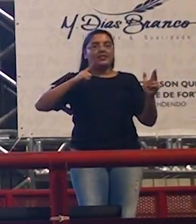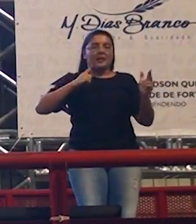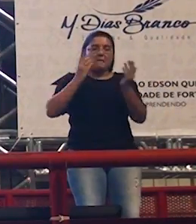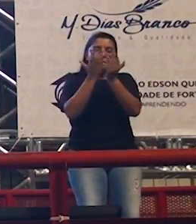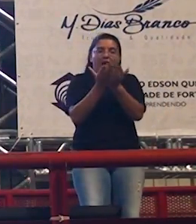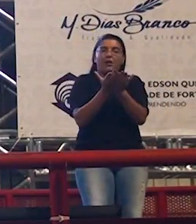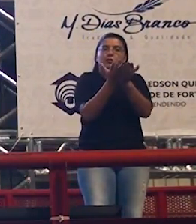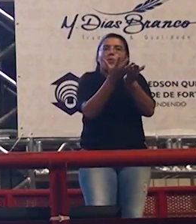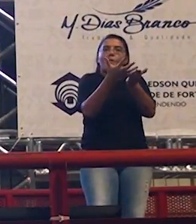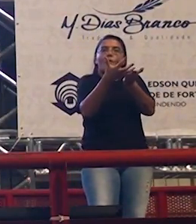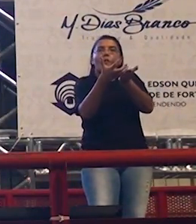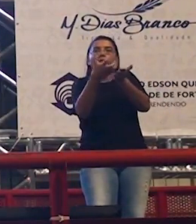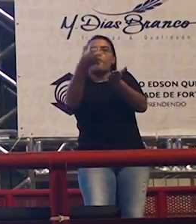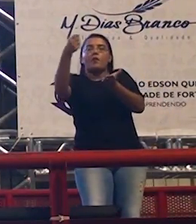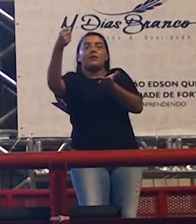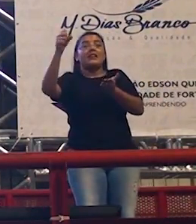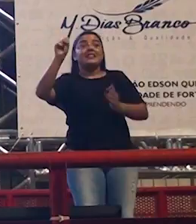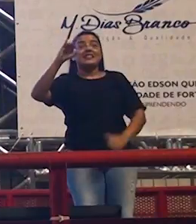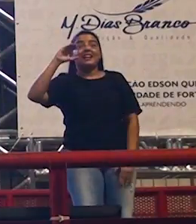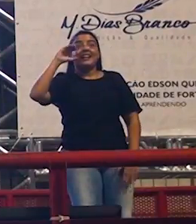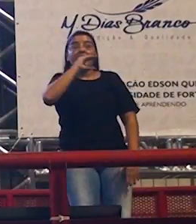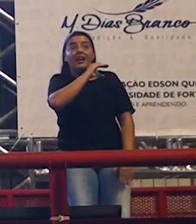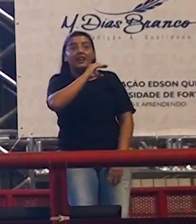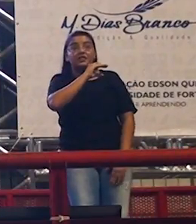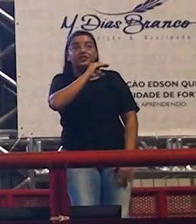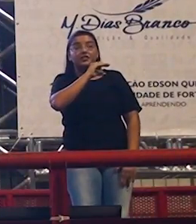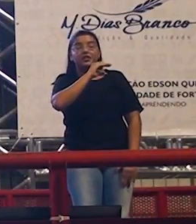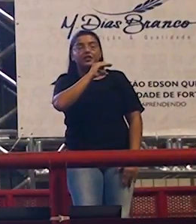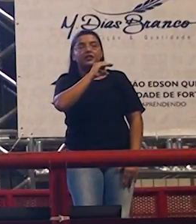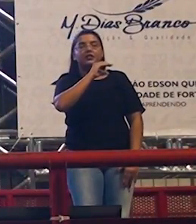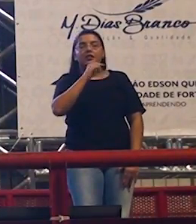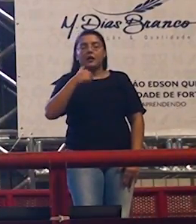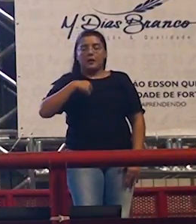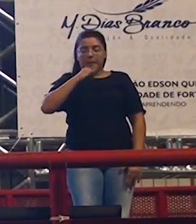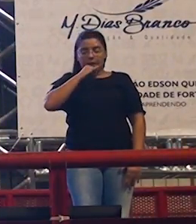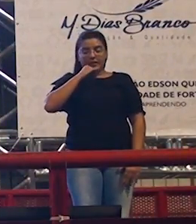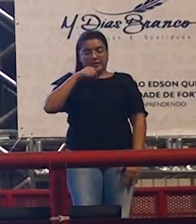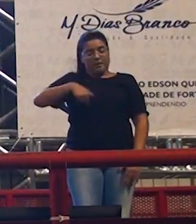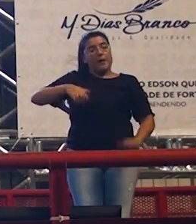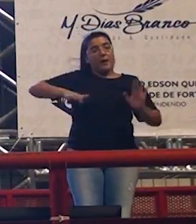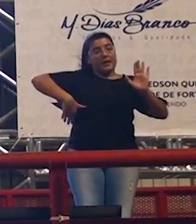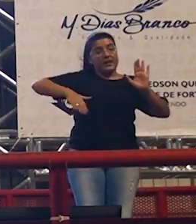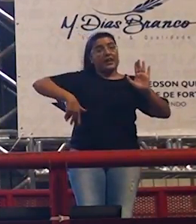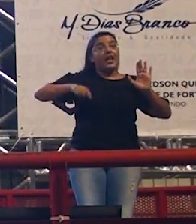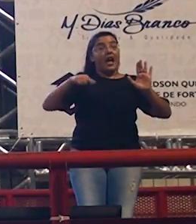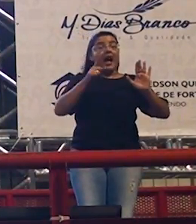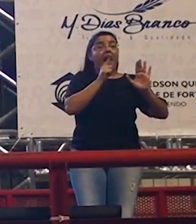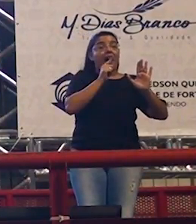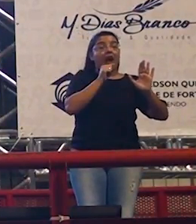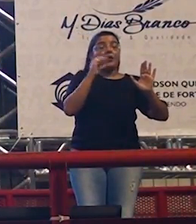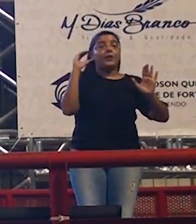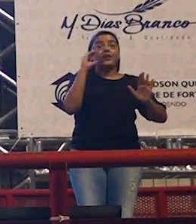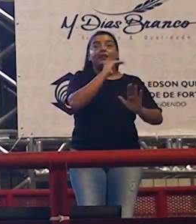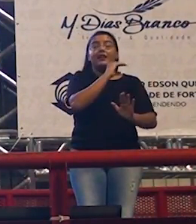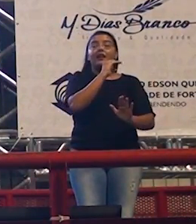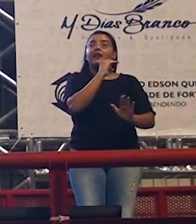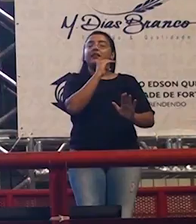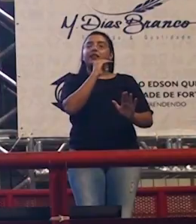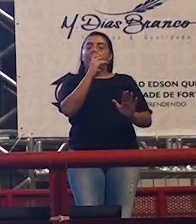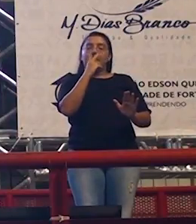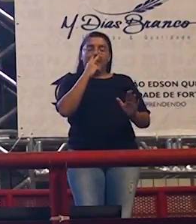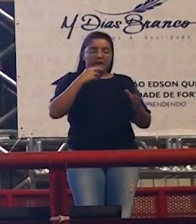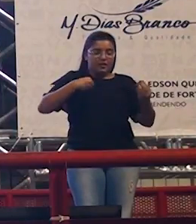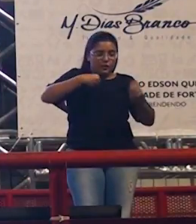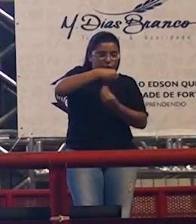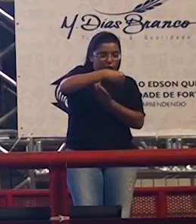barcos. Se a corrente é quente, se eu estou aqui no litoral e a água aqui é quente, há uma transferência de calor,